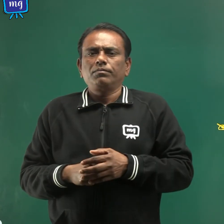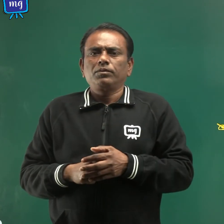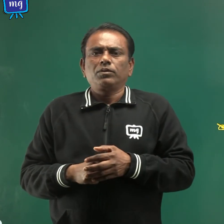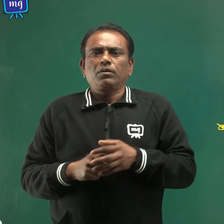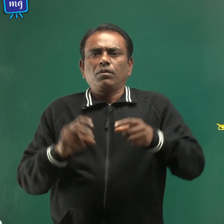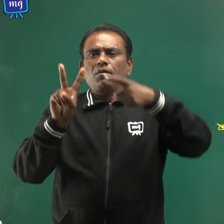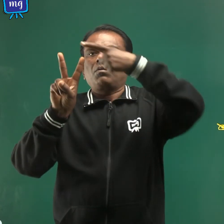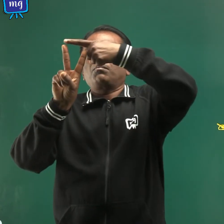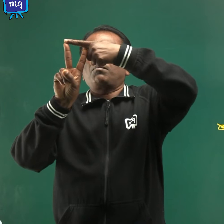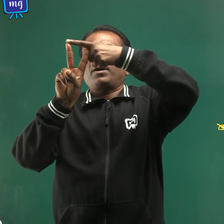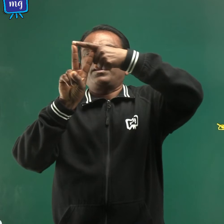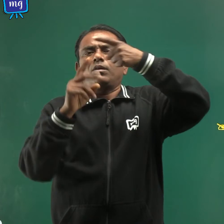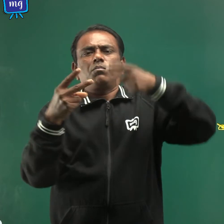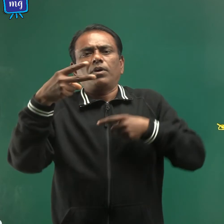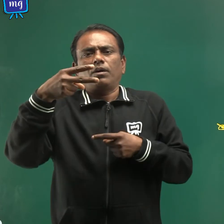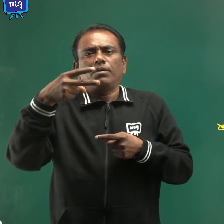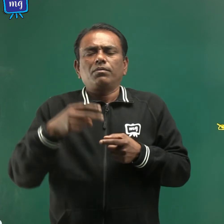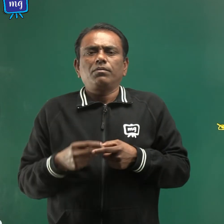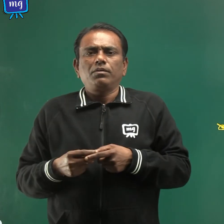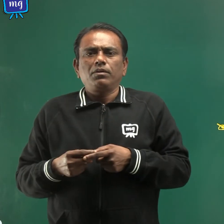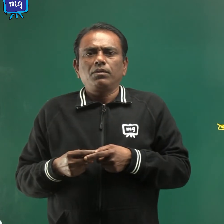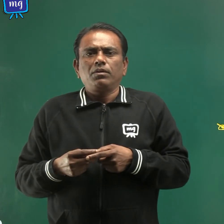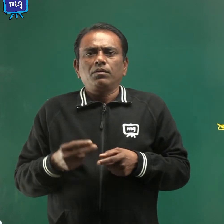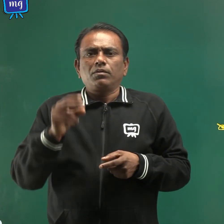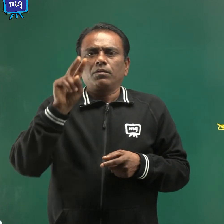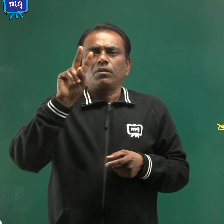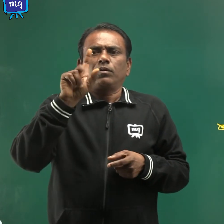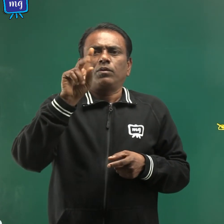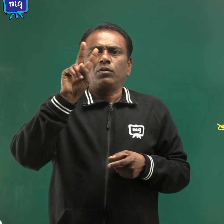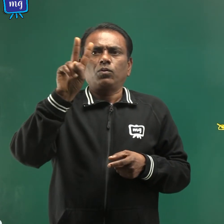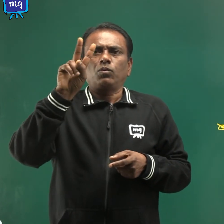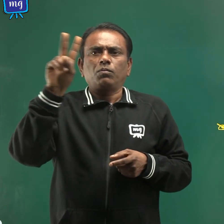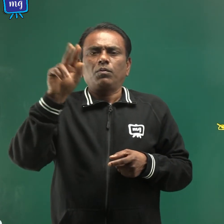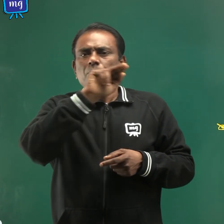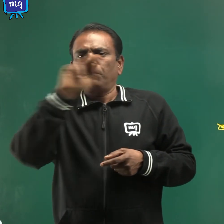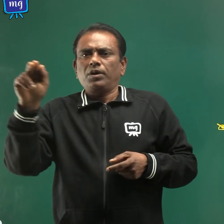हां भाई बराबर है ए वाईस सिटी साथ